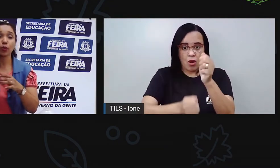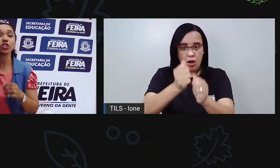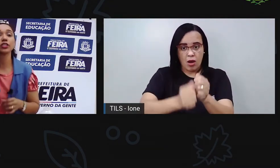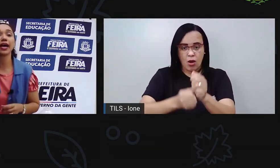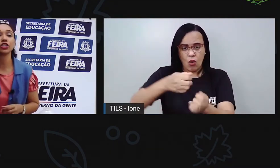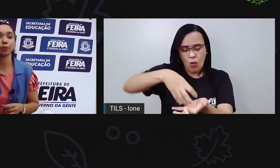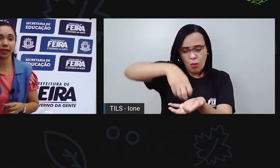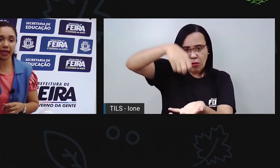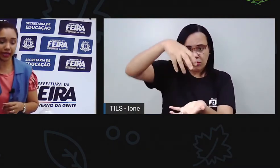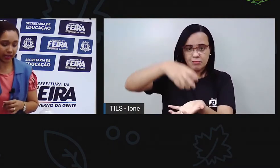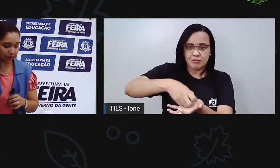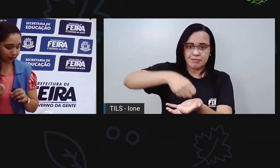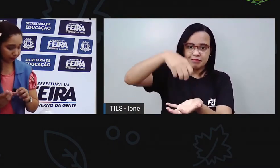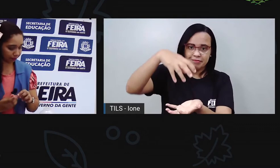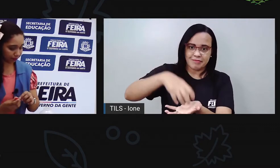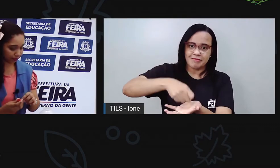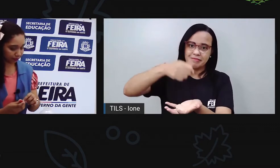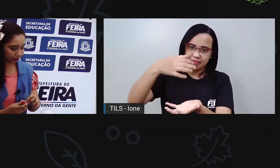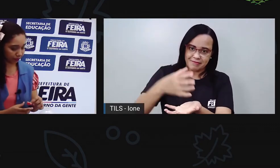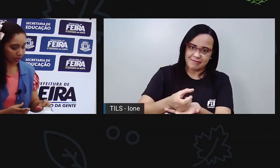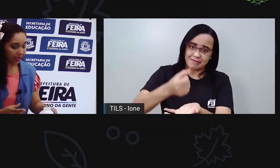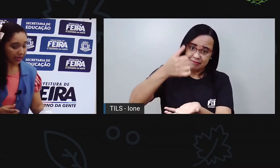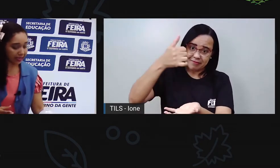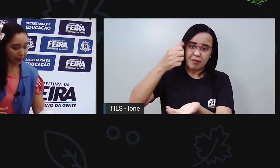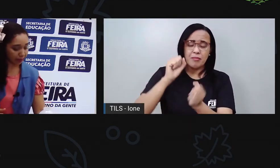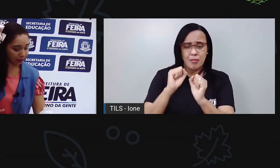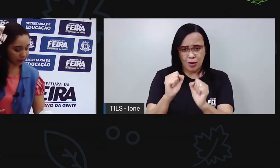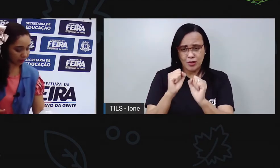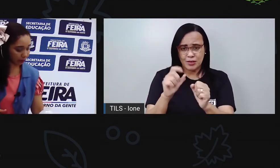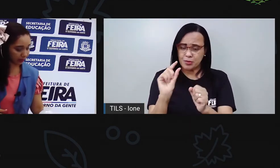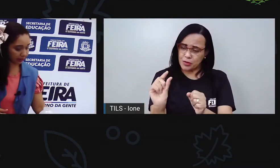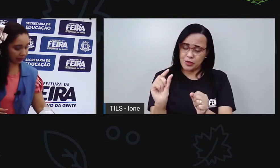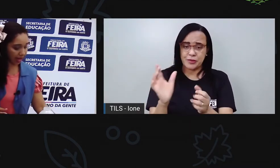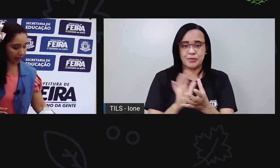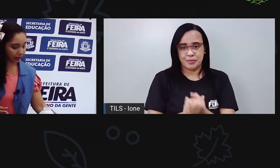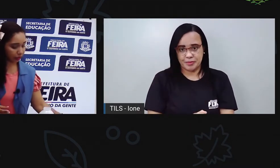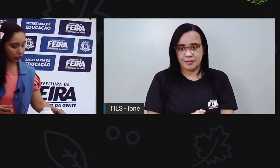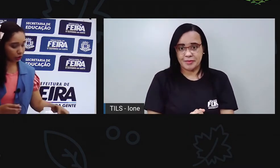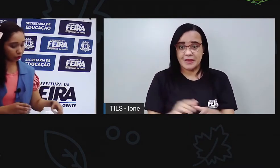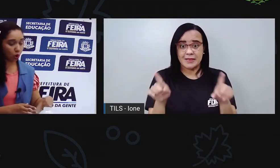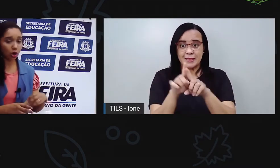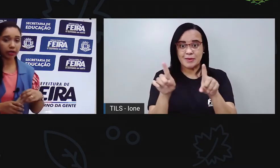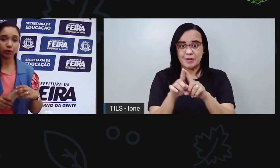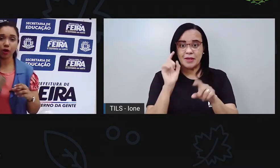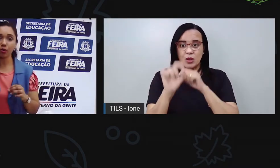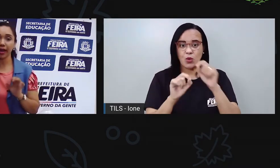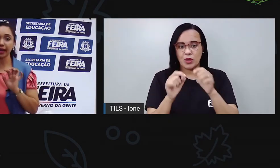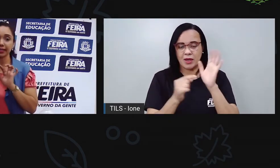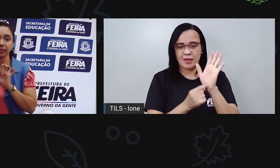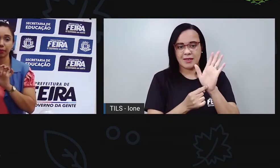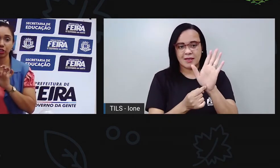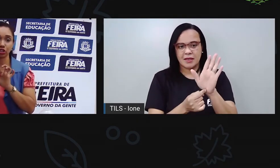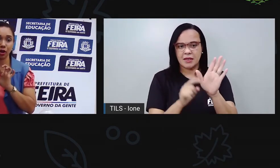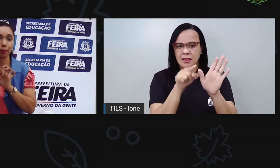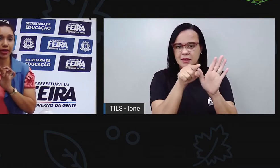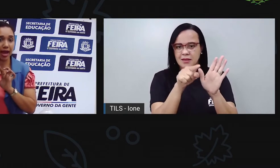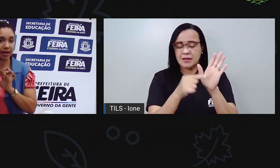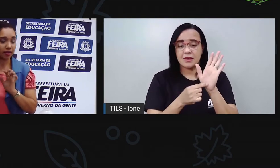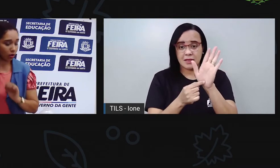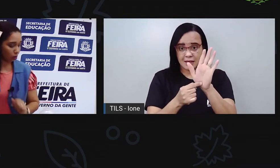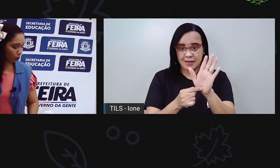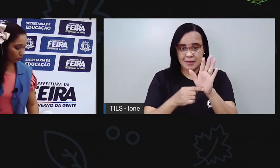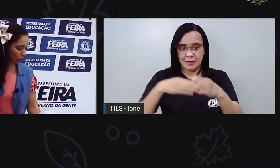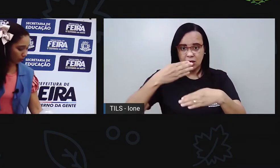uma quantidade pequena. E também você vai precisar de um rolinho qualquer assim, para a gente